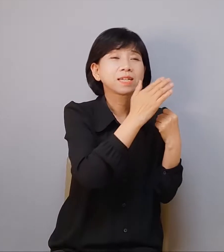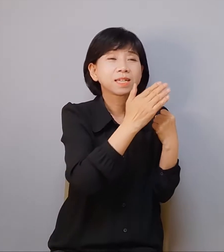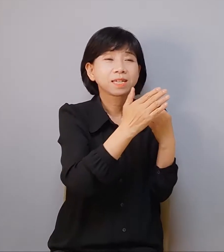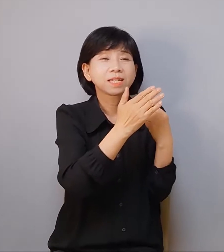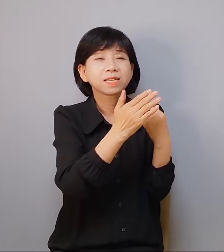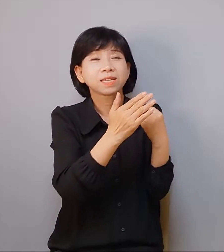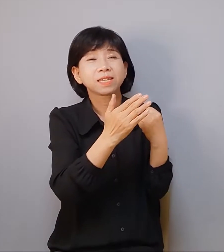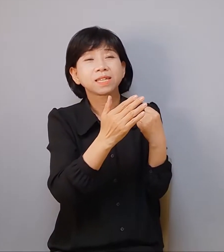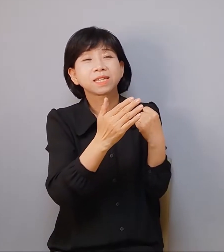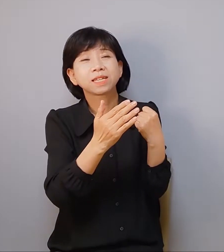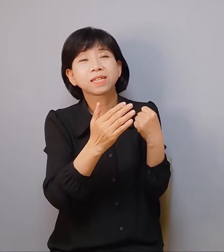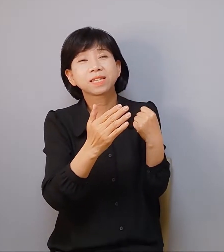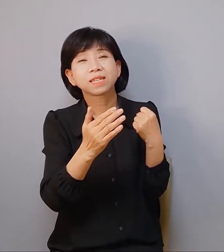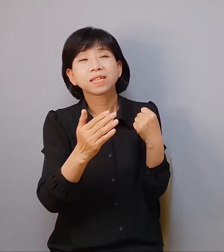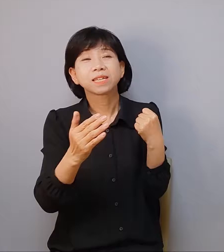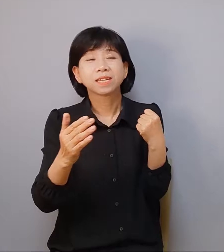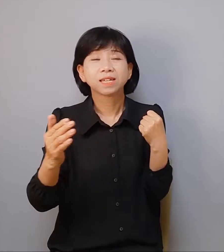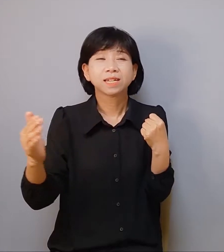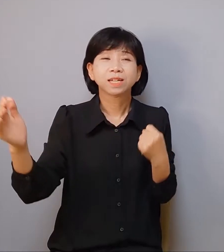구원이시니